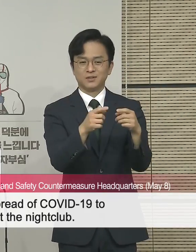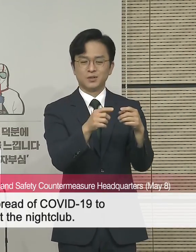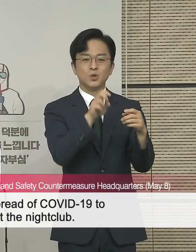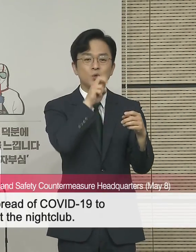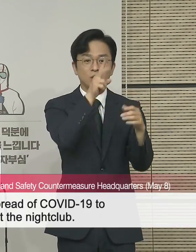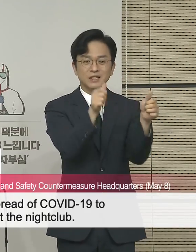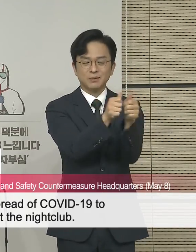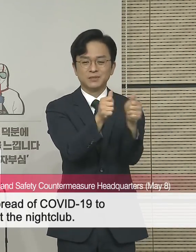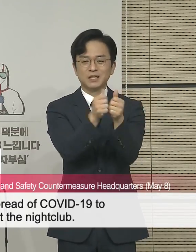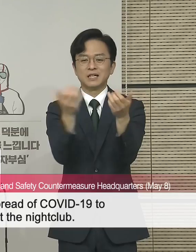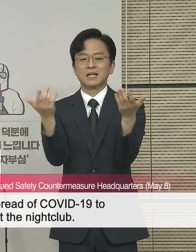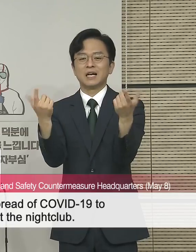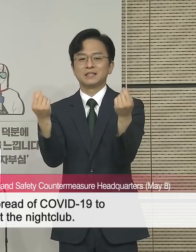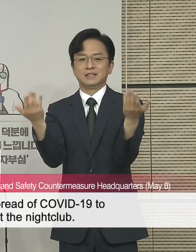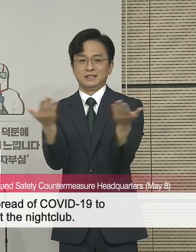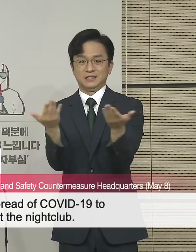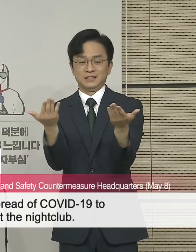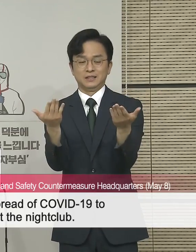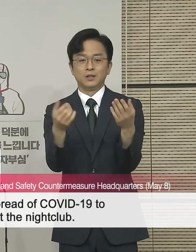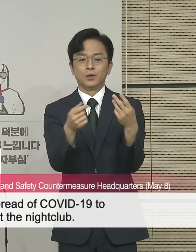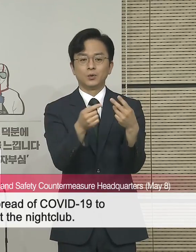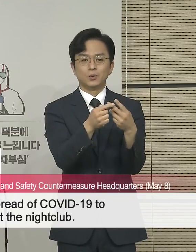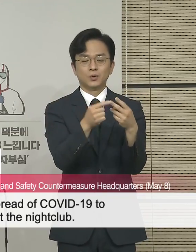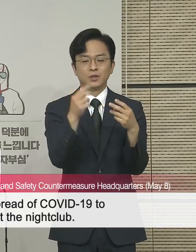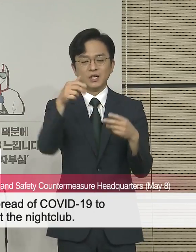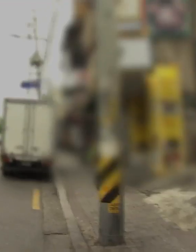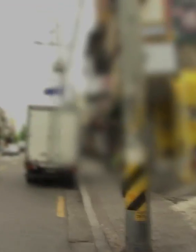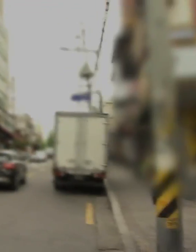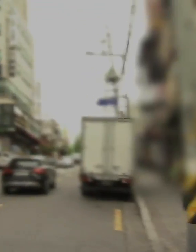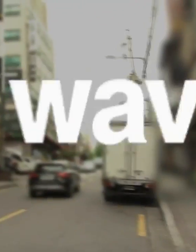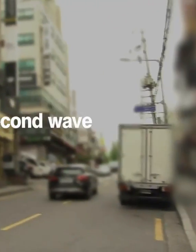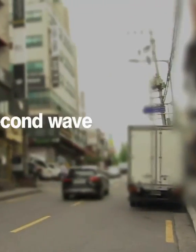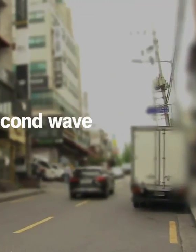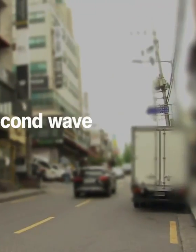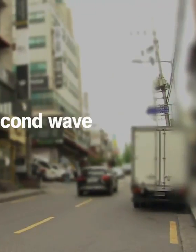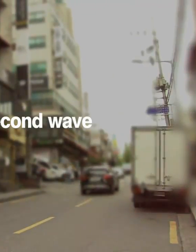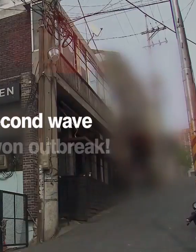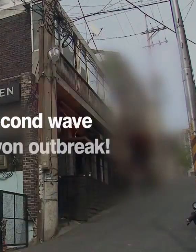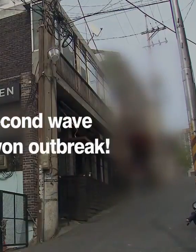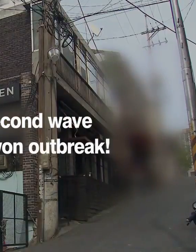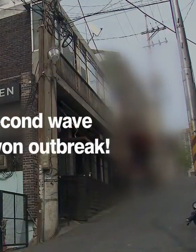접촉한 12명의 확진이 확인되었고